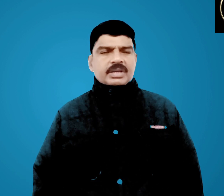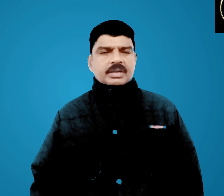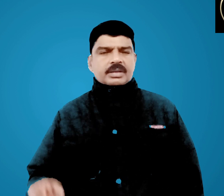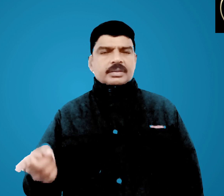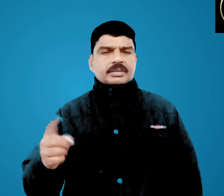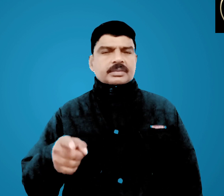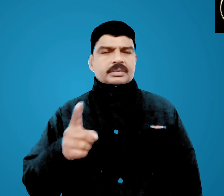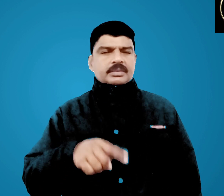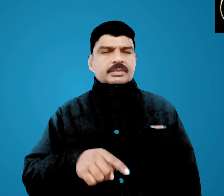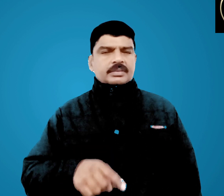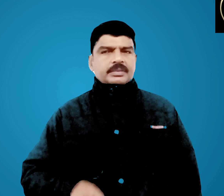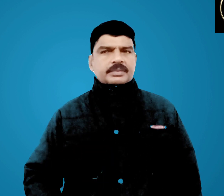रोजाना